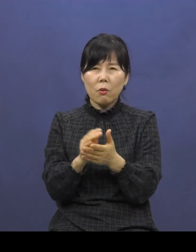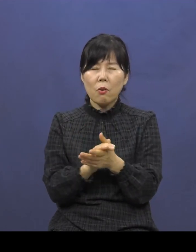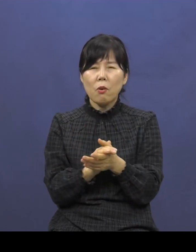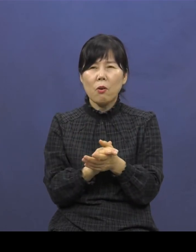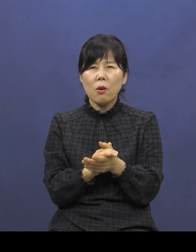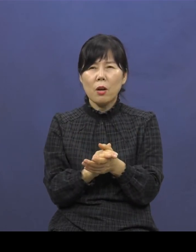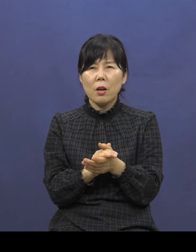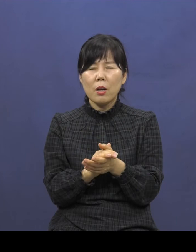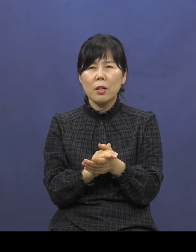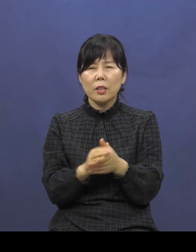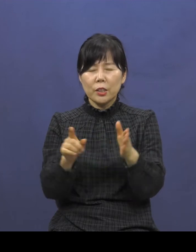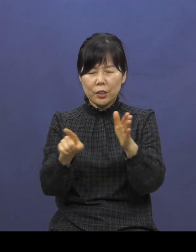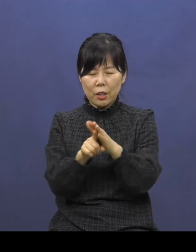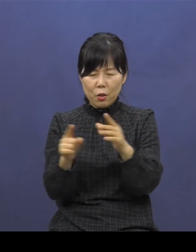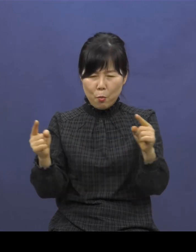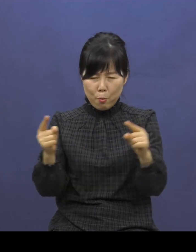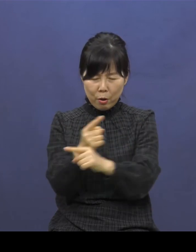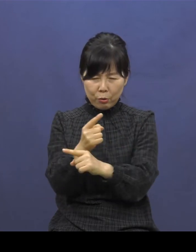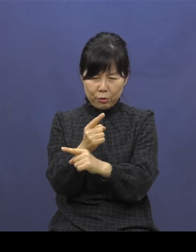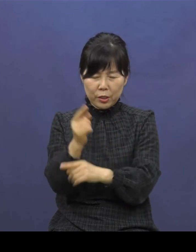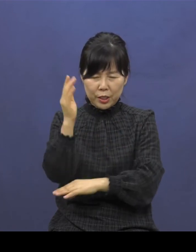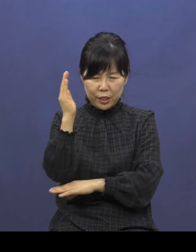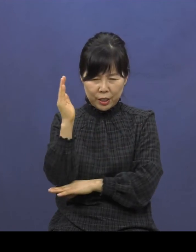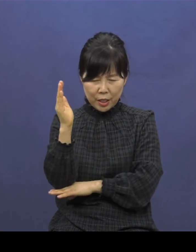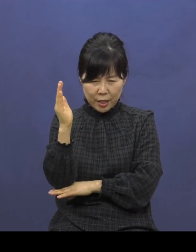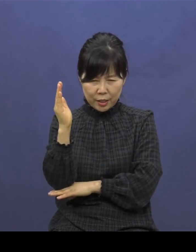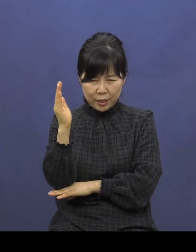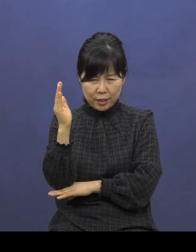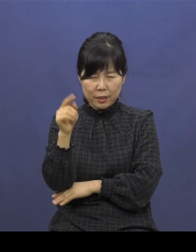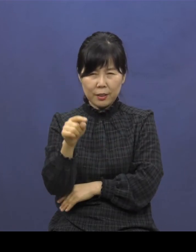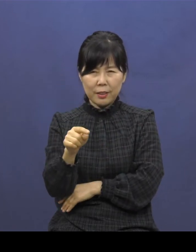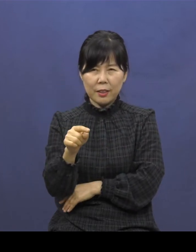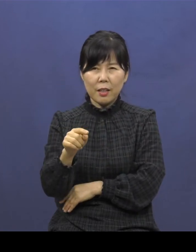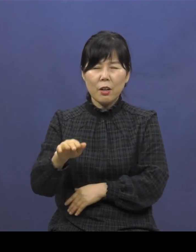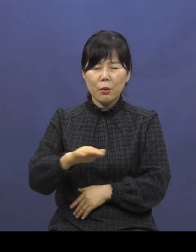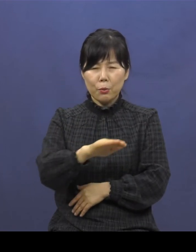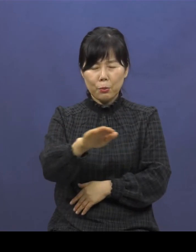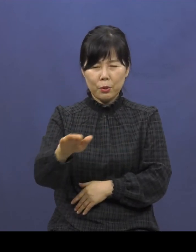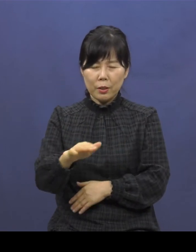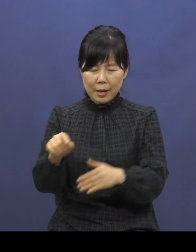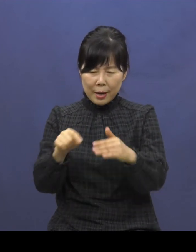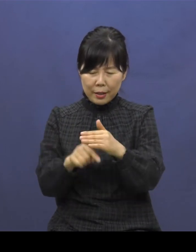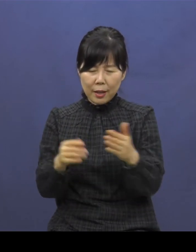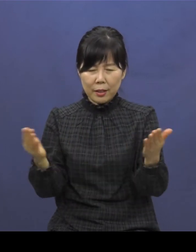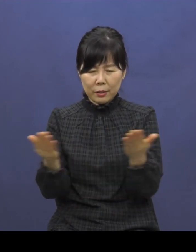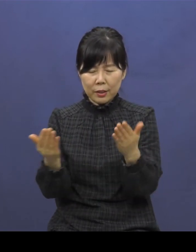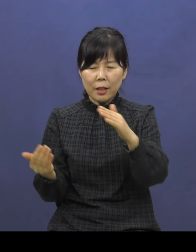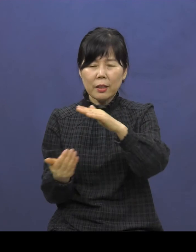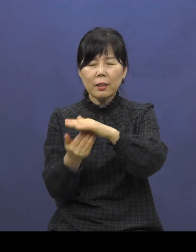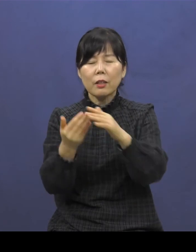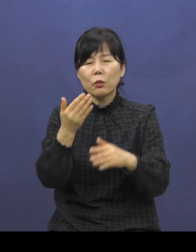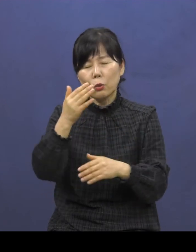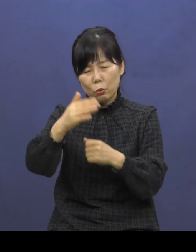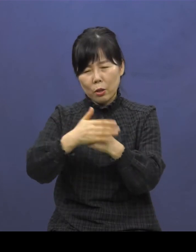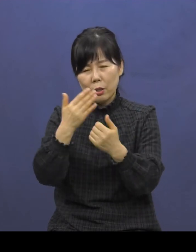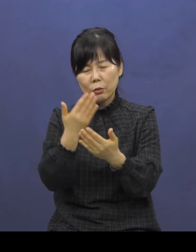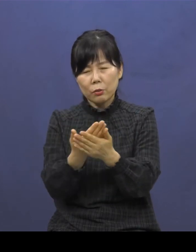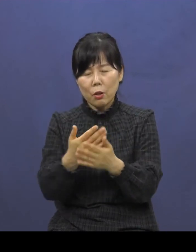상황을 뒤집는 역전의 그 이야기, 그러나 이제 이 역사가 우리 가운데 있게